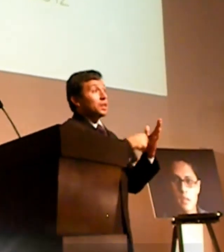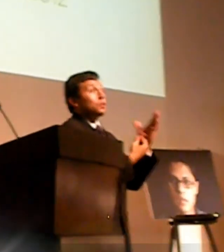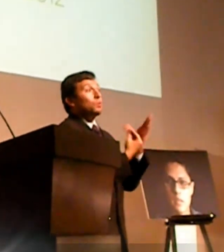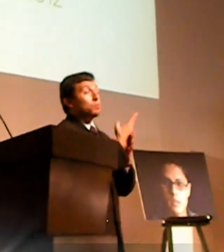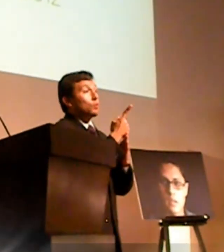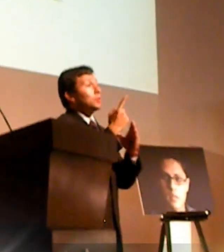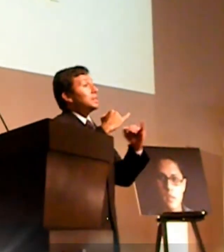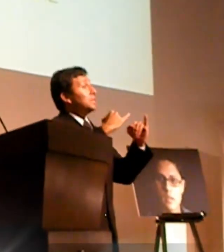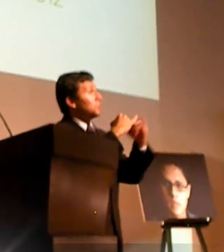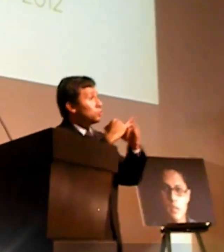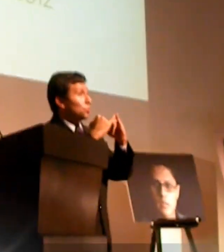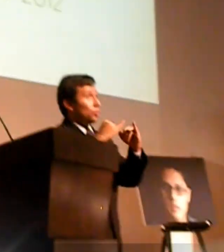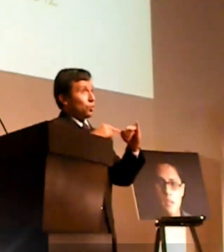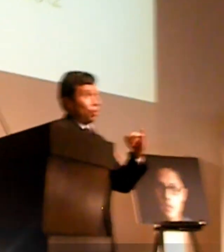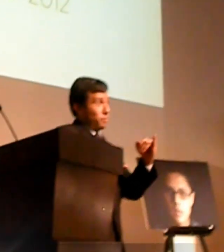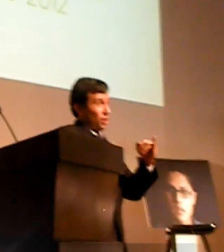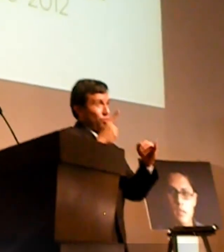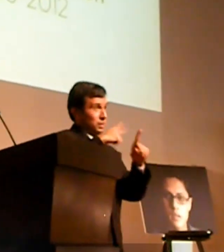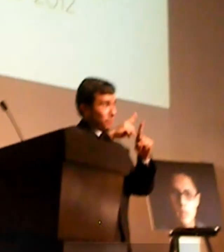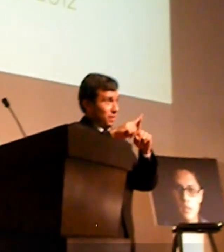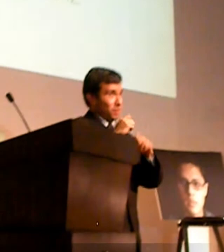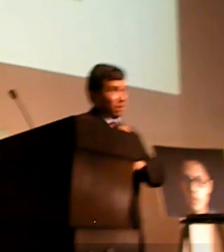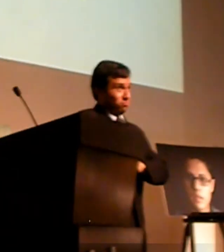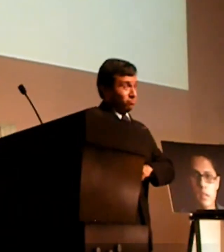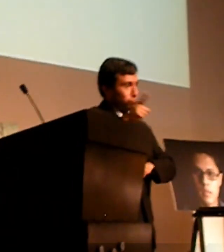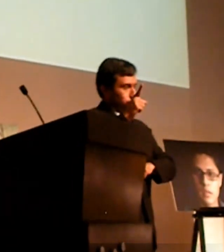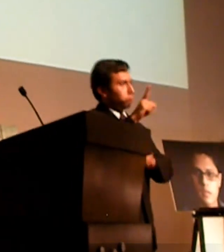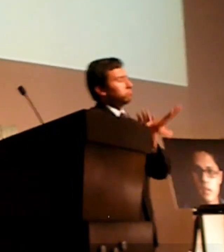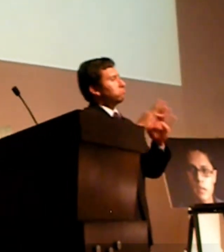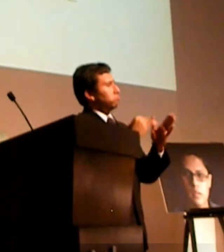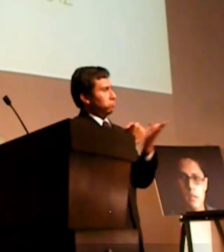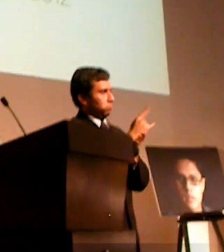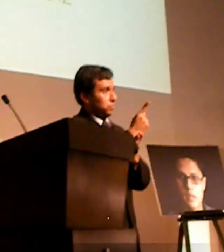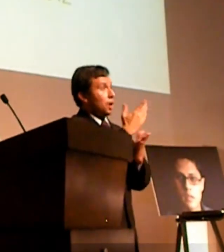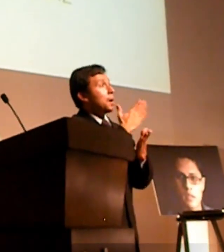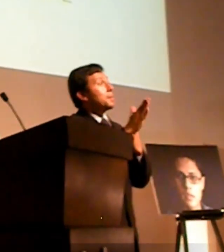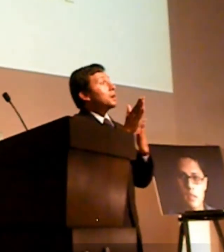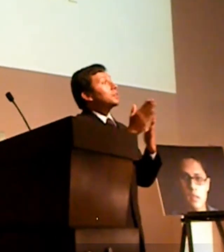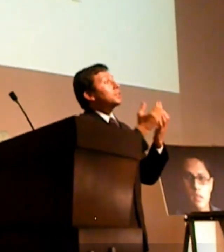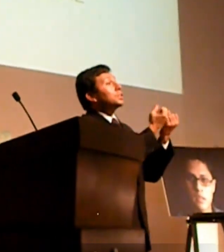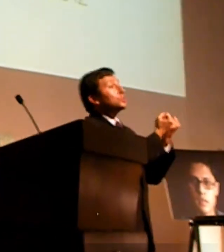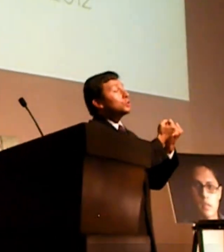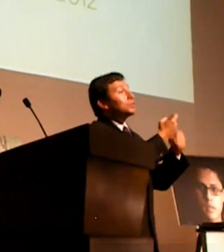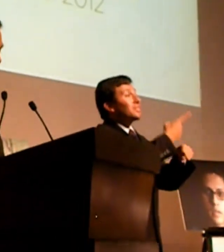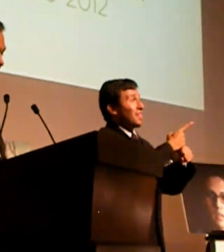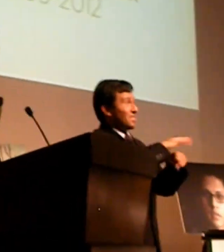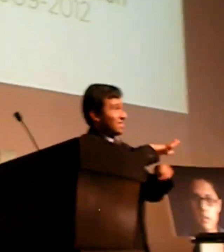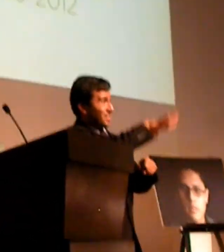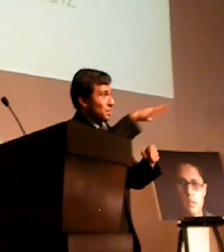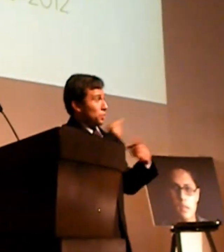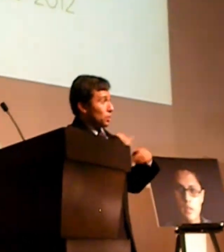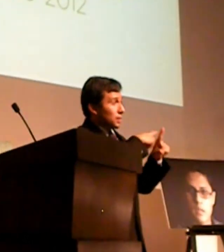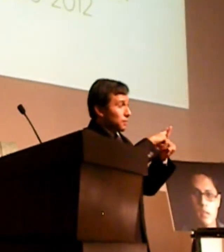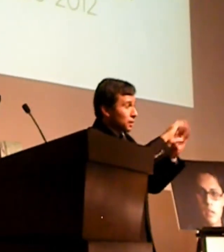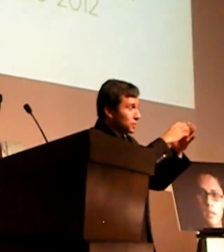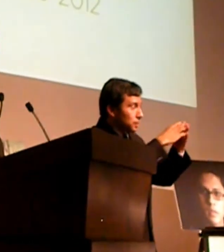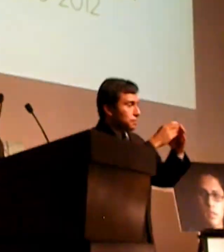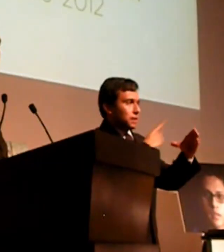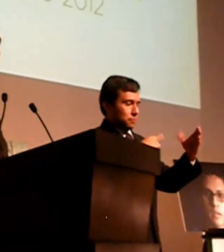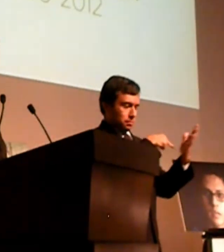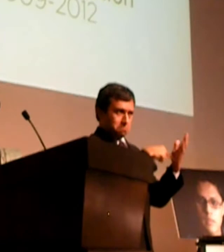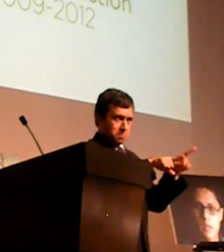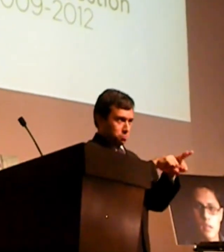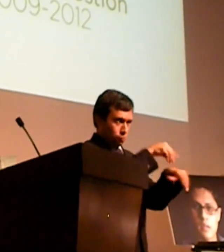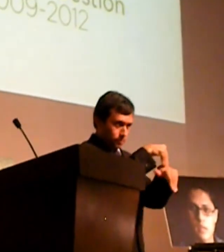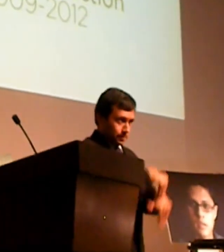de las instituciones del Estado y de las relaciones al interior de la sociedad. La manera de vivir y gestionar adecuadamente